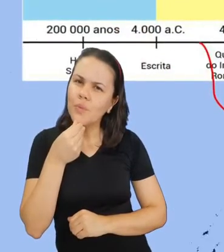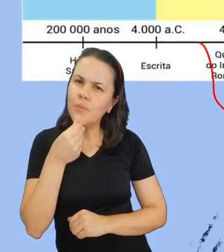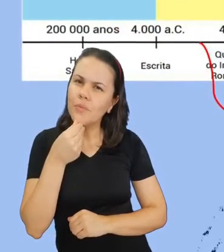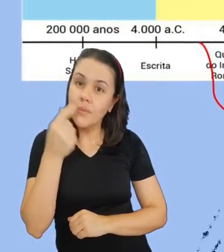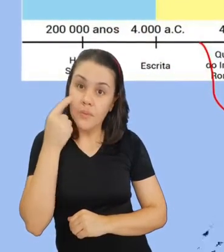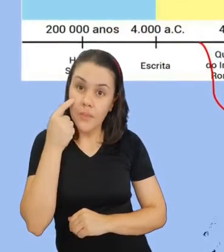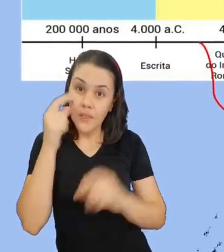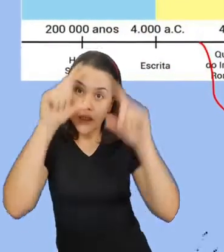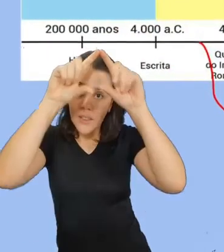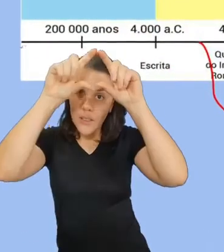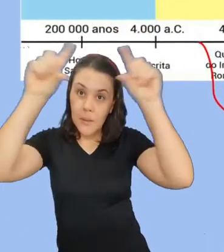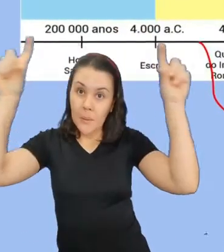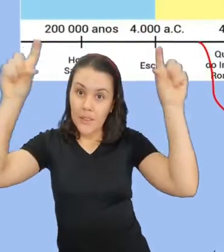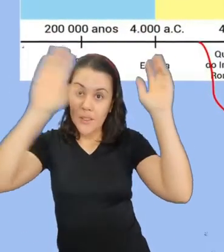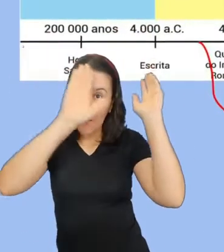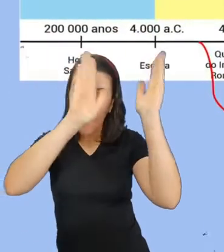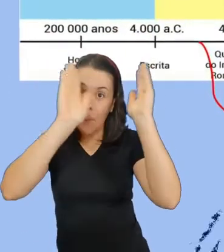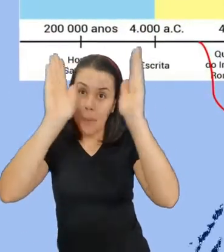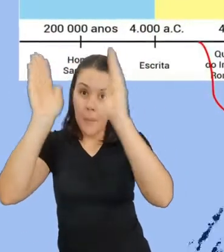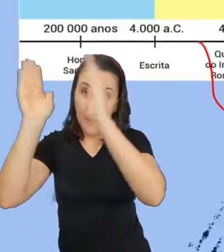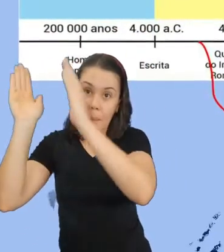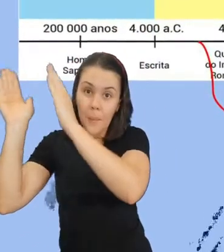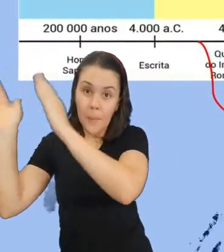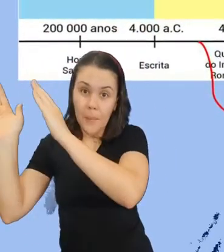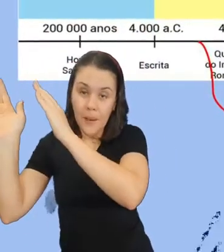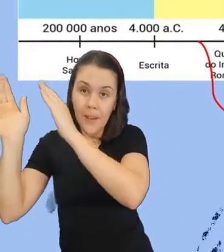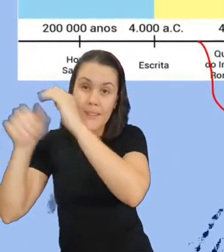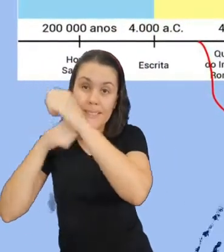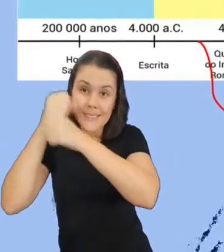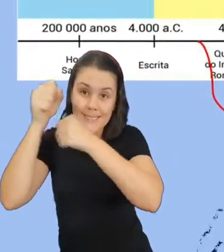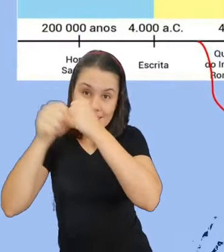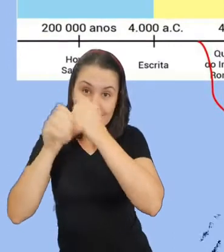só. Tá vendo este homem?